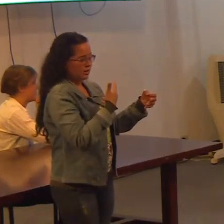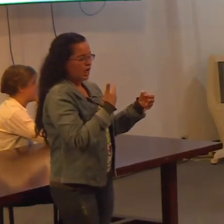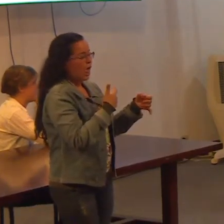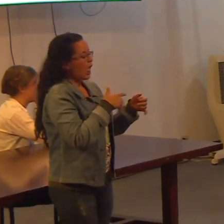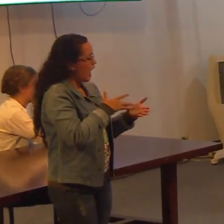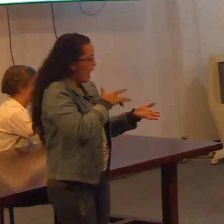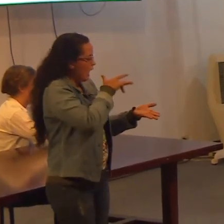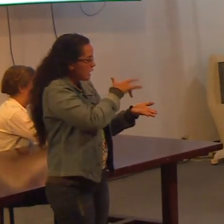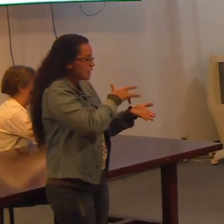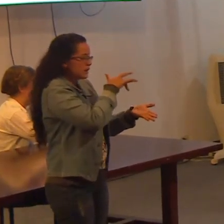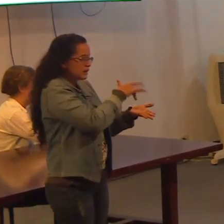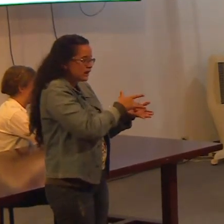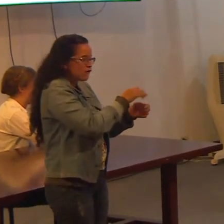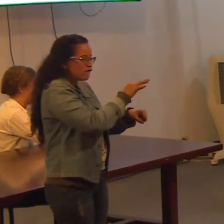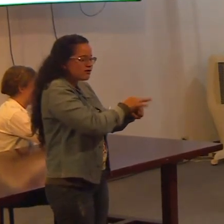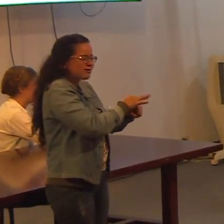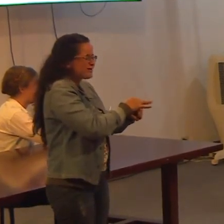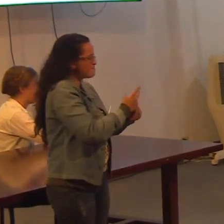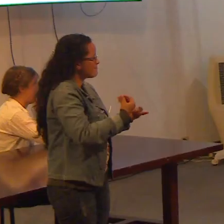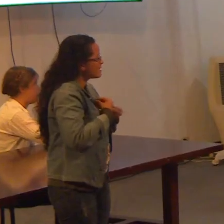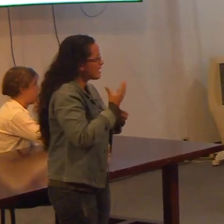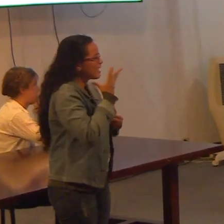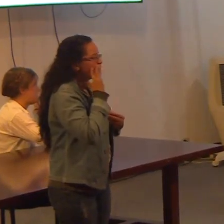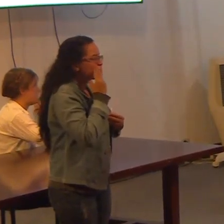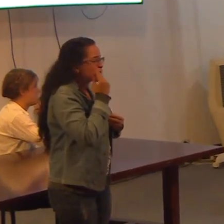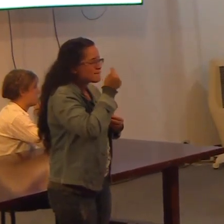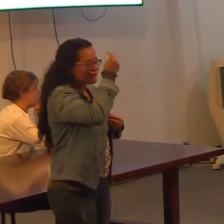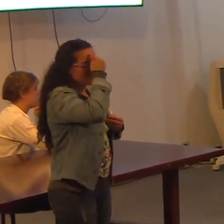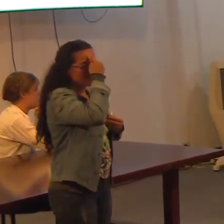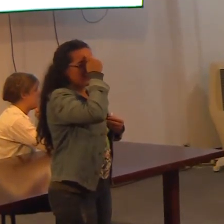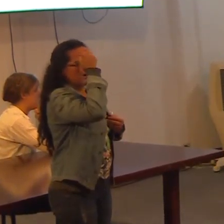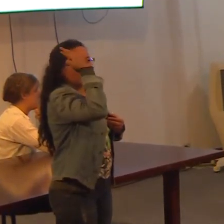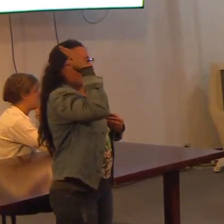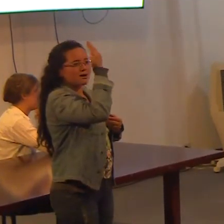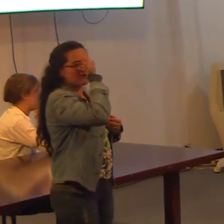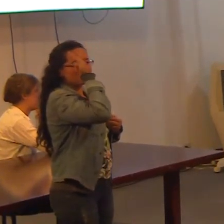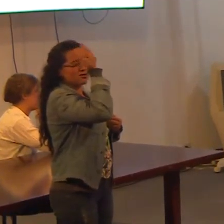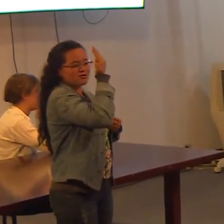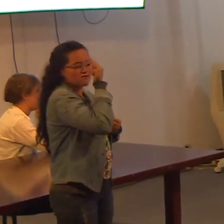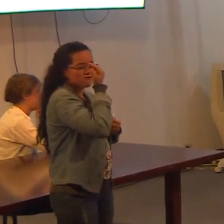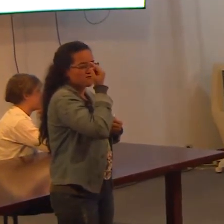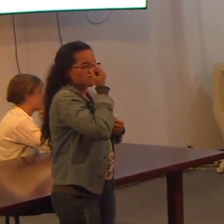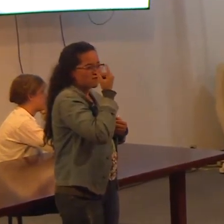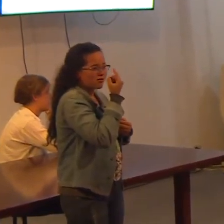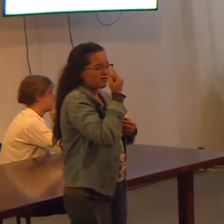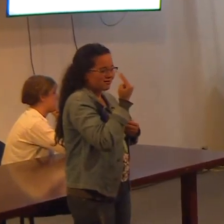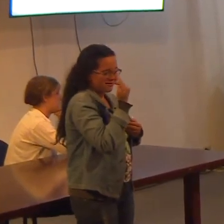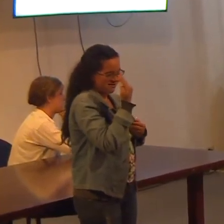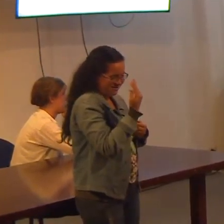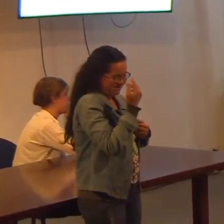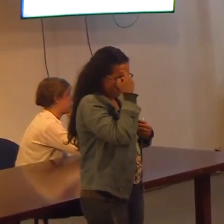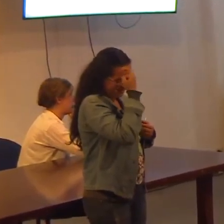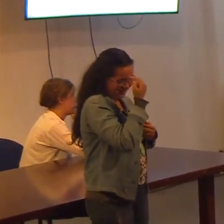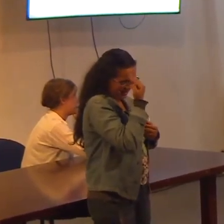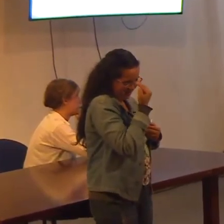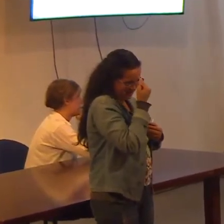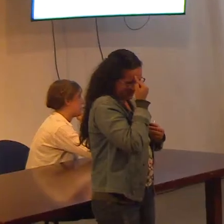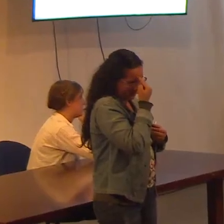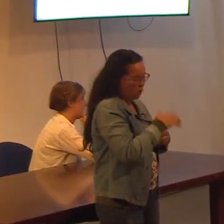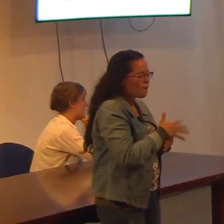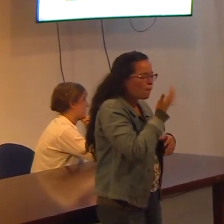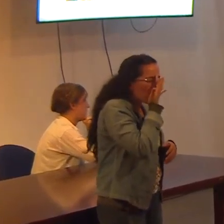la fundación vivía una experiencia que mi mente perpleja repetía una y otra vez. ¿Por qué? Porque cuando llegamos